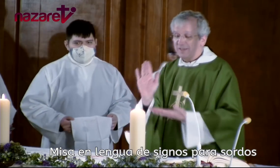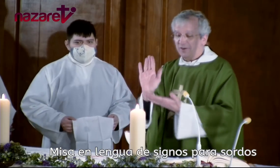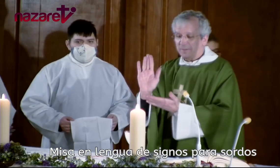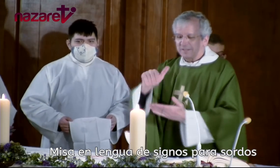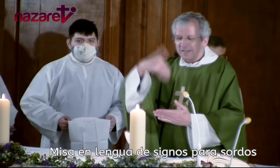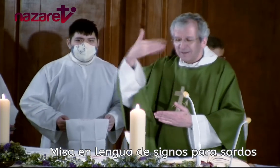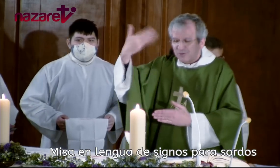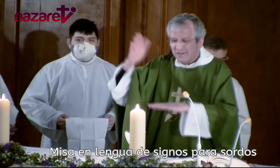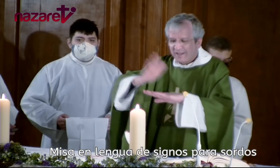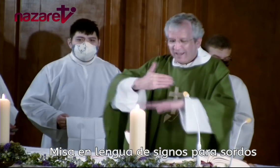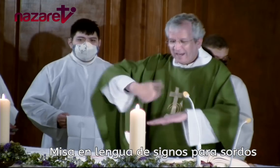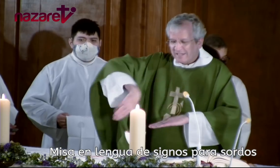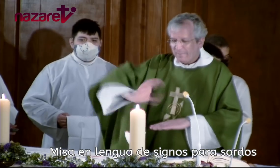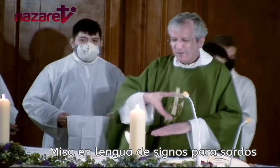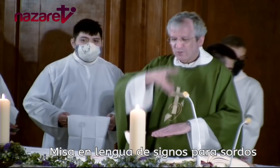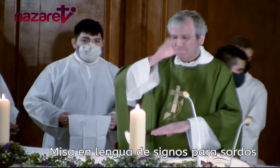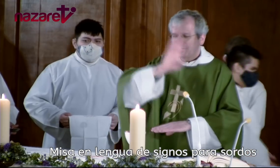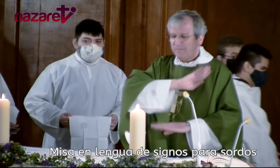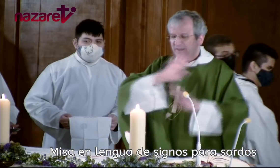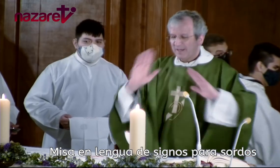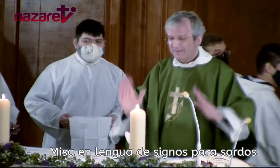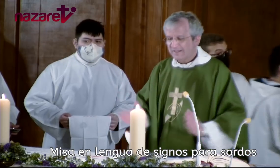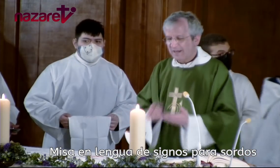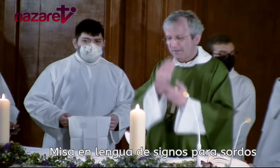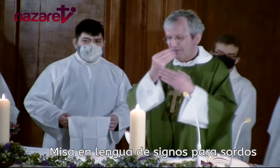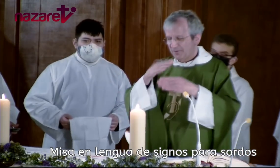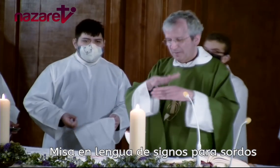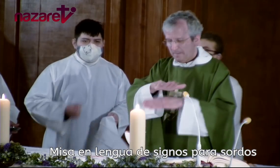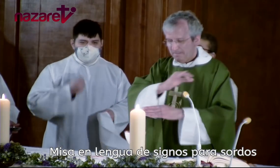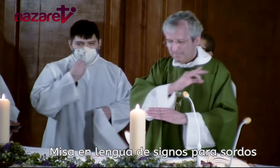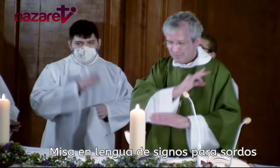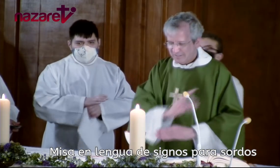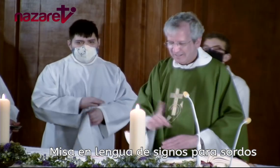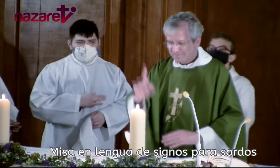te presentamos. Él será para nosotros bebida de salvación. Bendito seas, Señor.